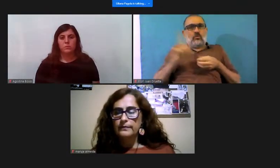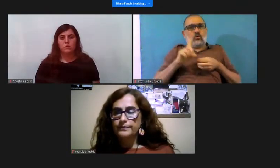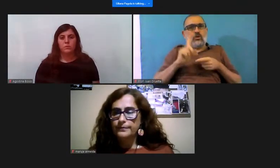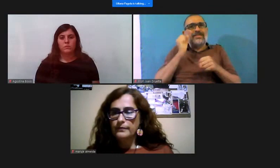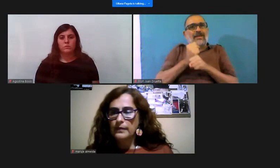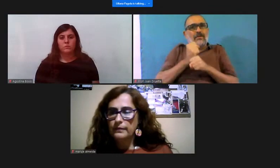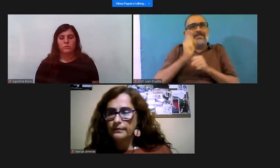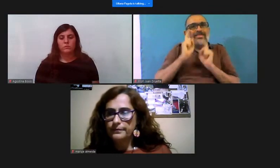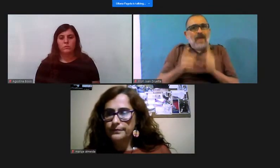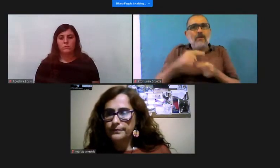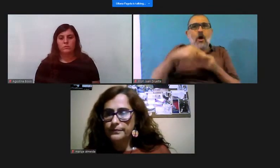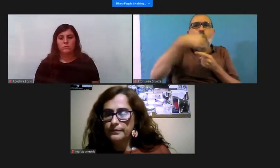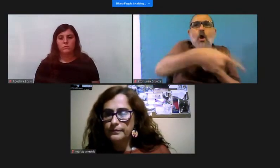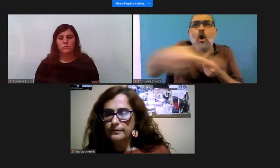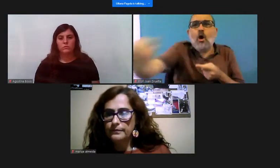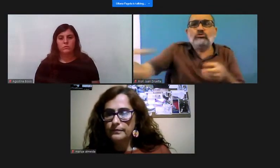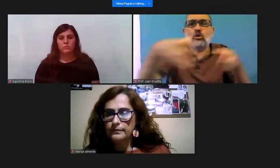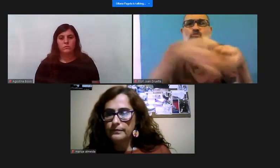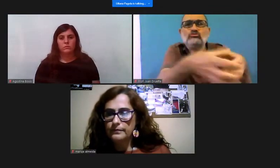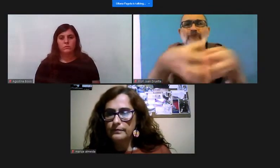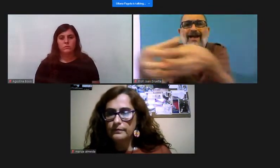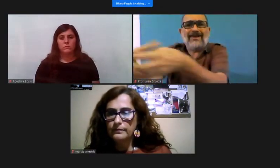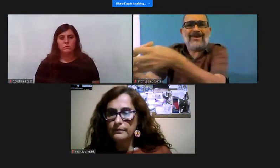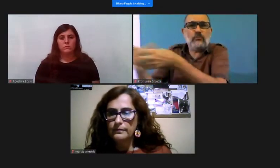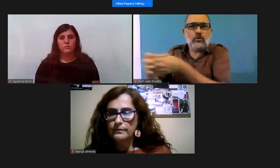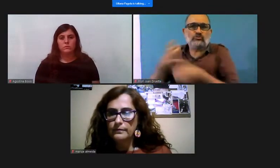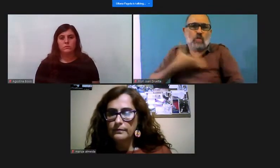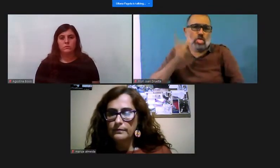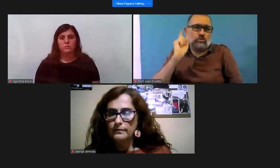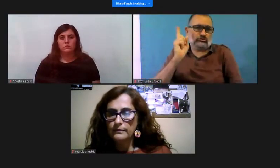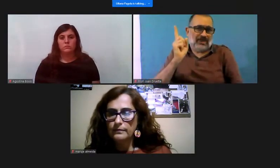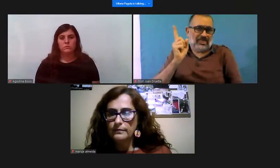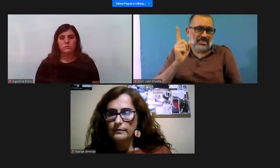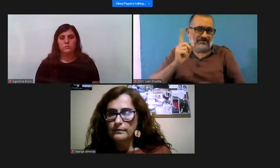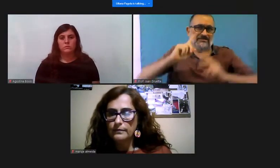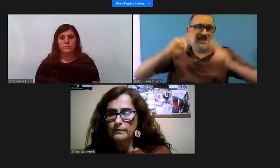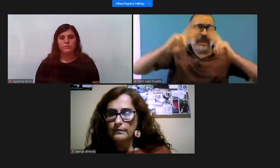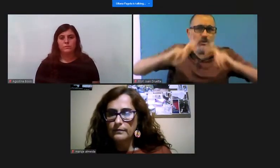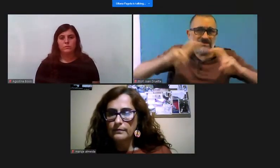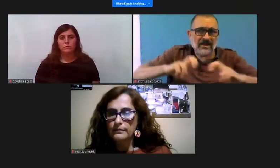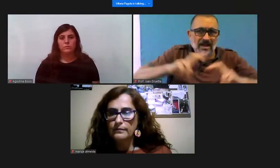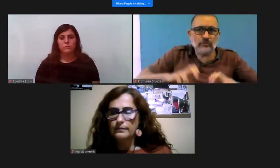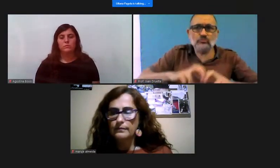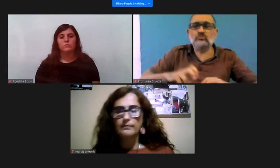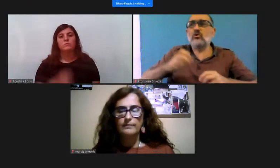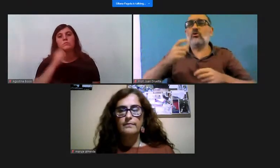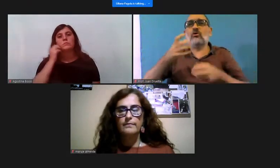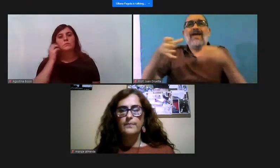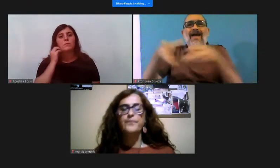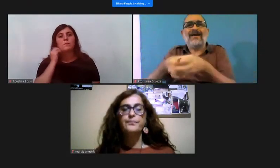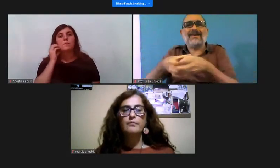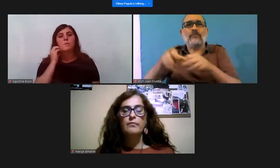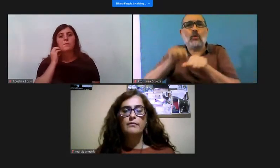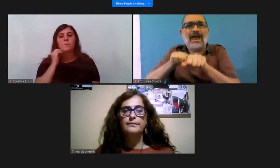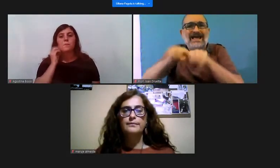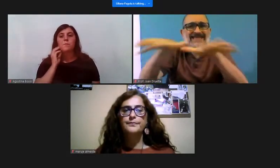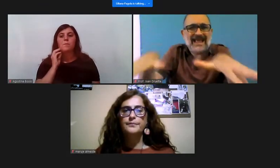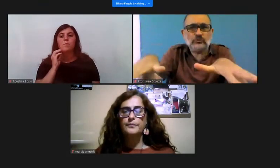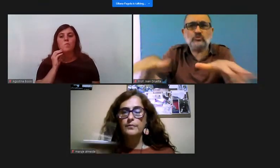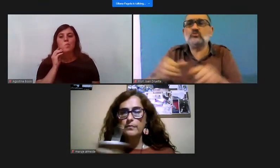no solamente, digamos, como este equipo, sino que también conformamos otros equipos docentes, otros